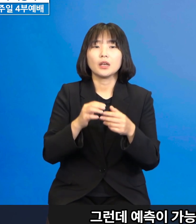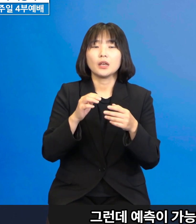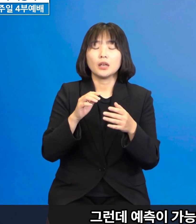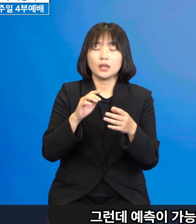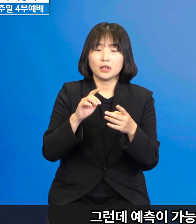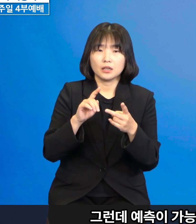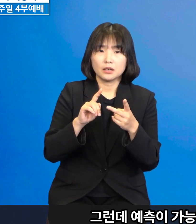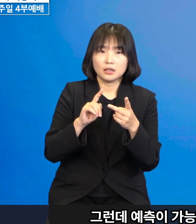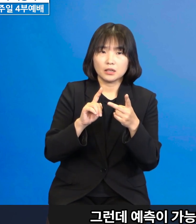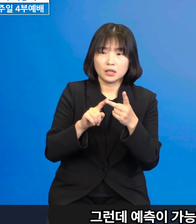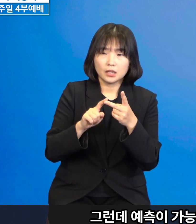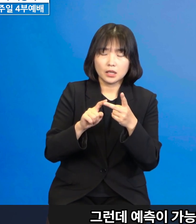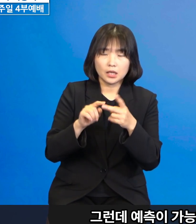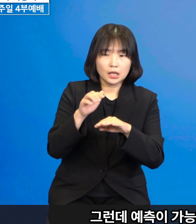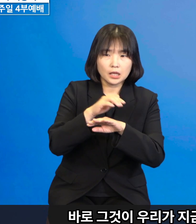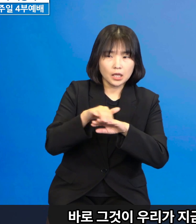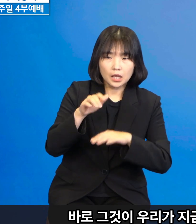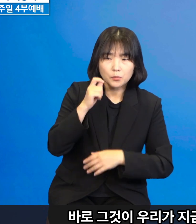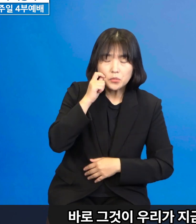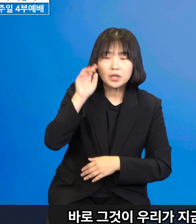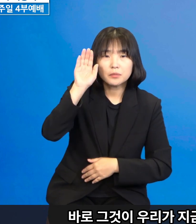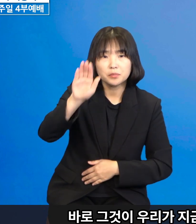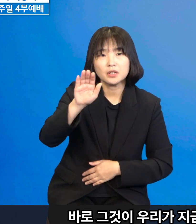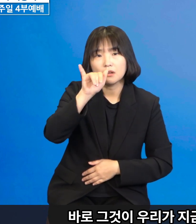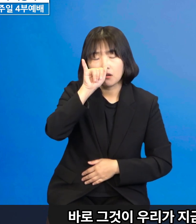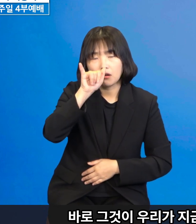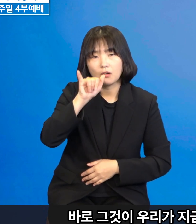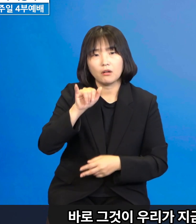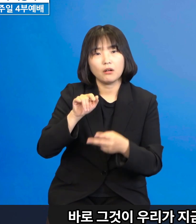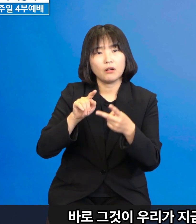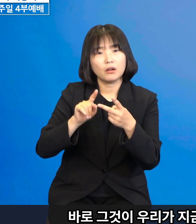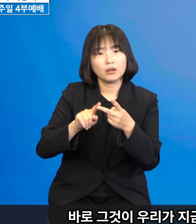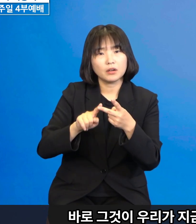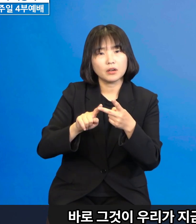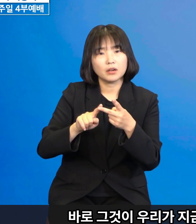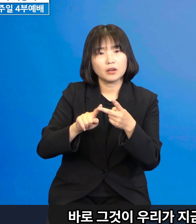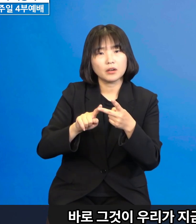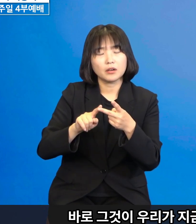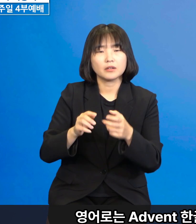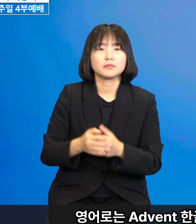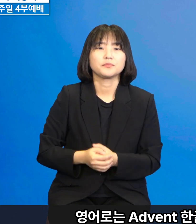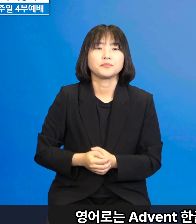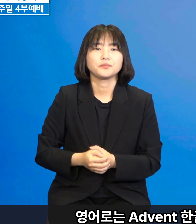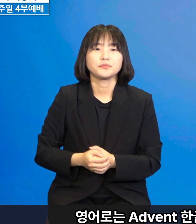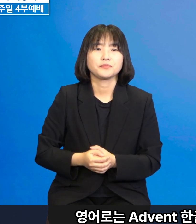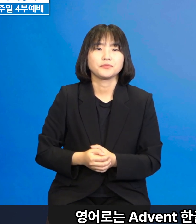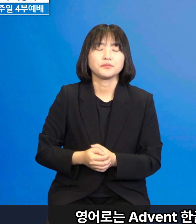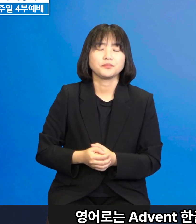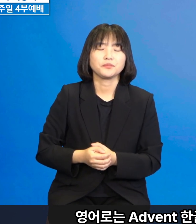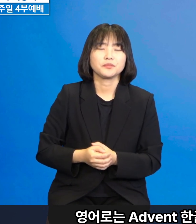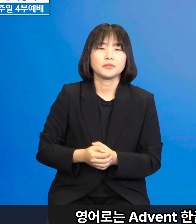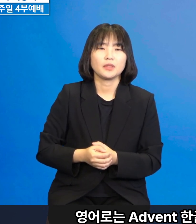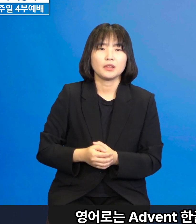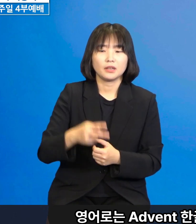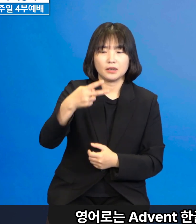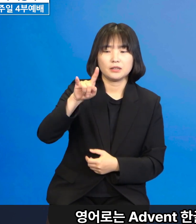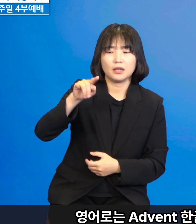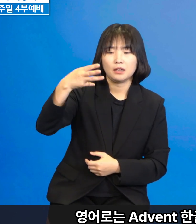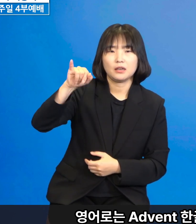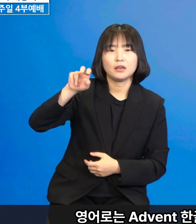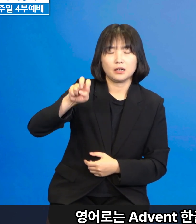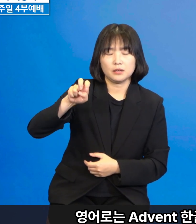예측이 가능하지 않은 미래가 있어요. 바로 그것이 우리가 지금 지키는 대림절이라고 할 때 영어로는 Advent,